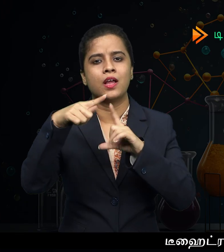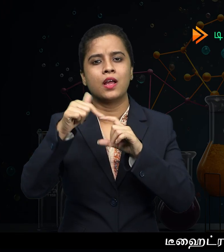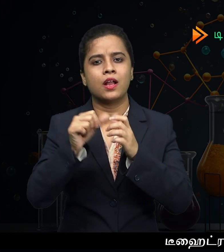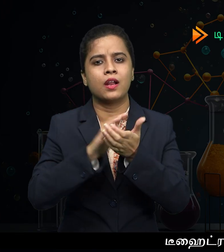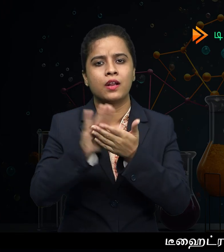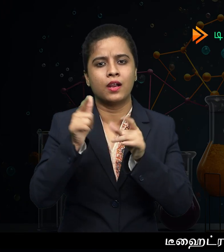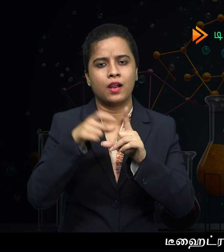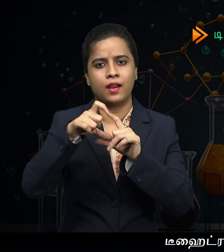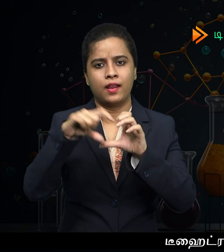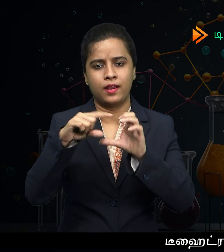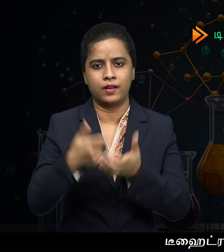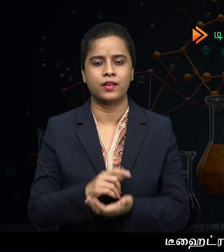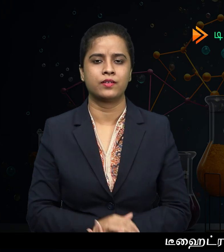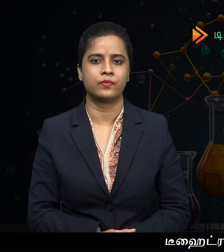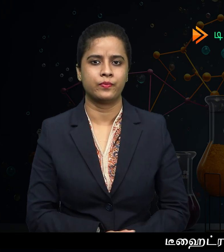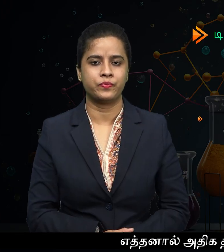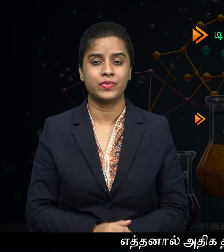டீஹைட்ரஜனேற்றப்படுகிறது.